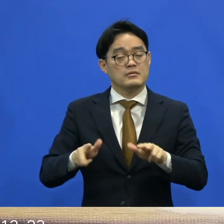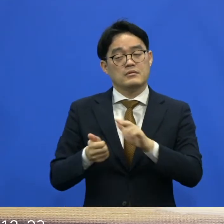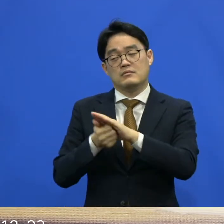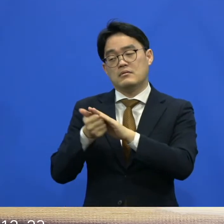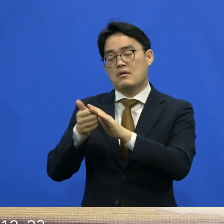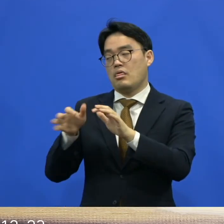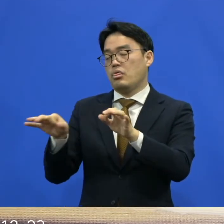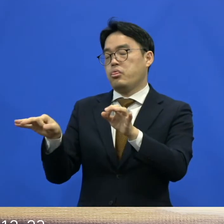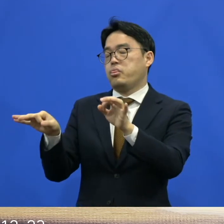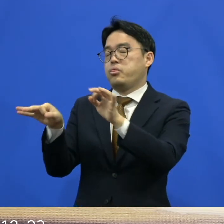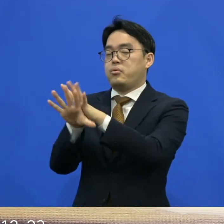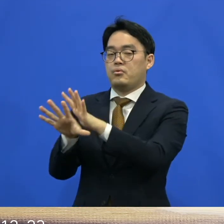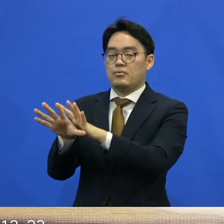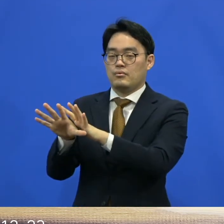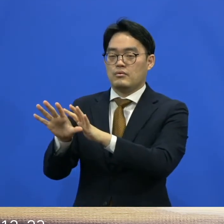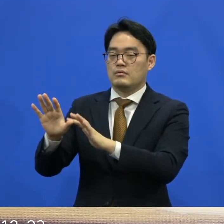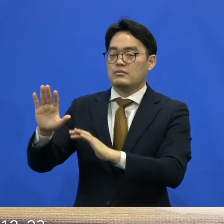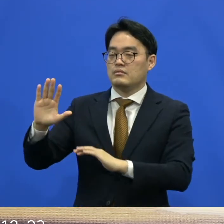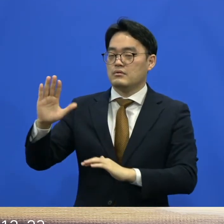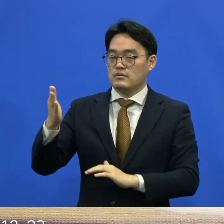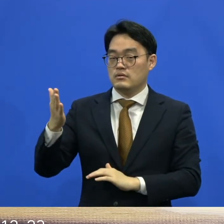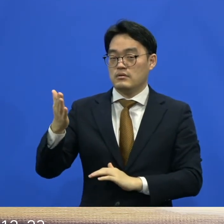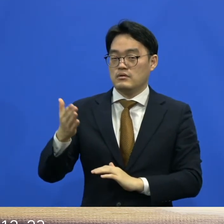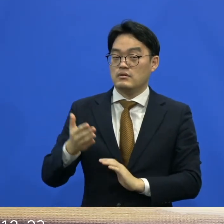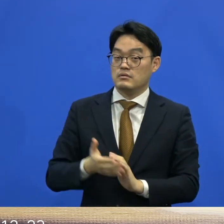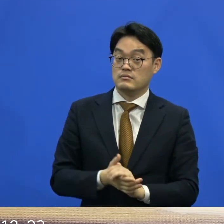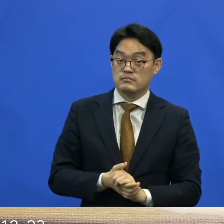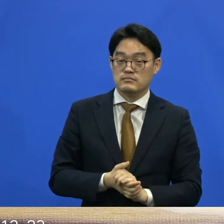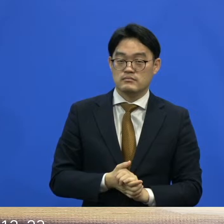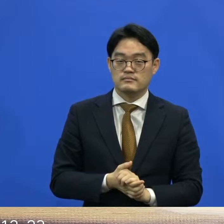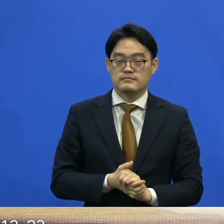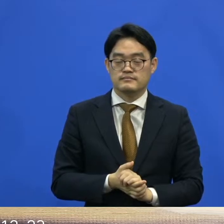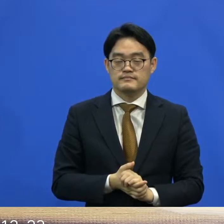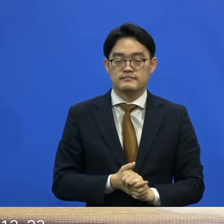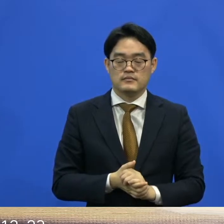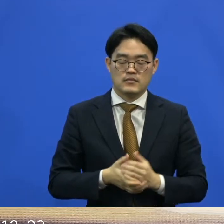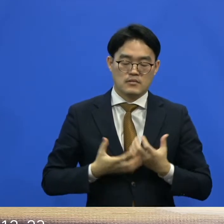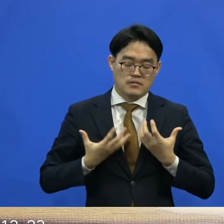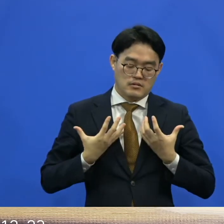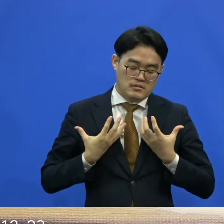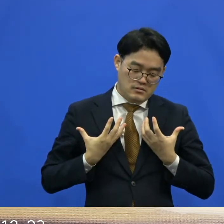그러나 많은 경우에는 그 희망이 잔인하게 짓밟혀버립니다.